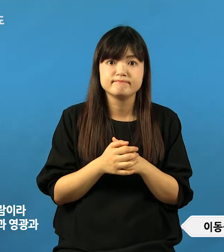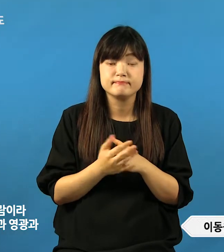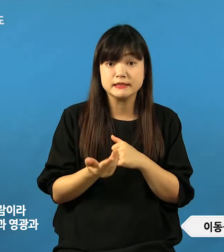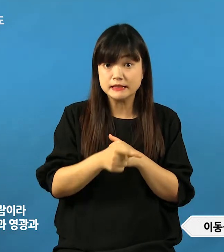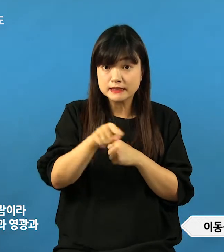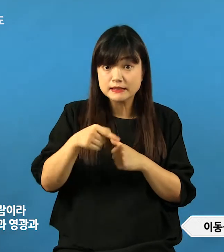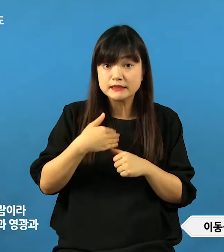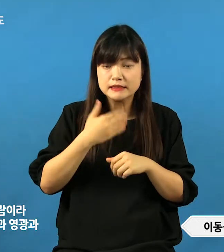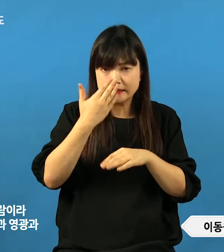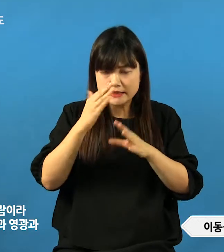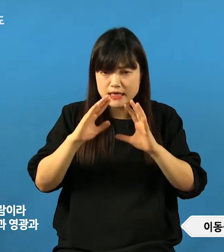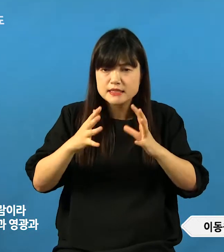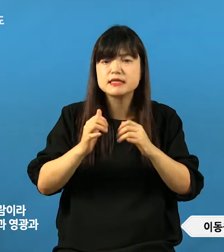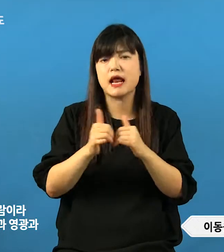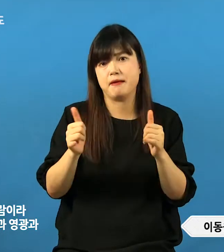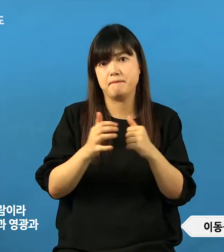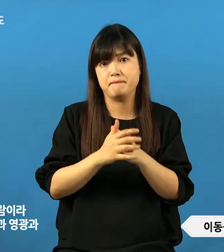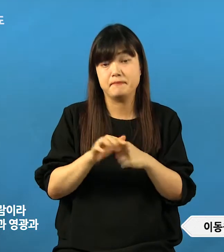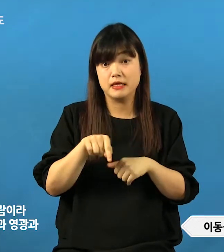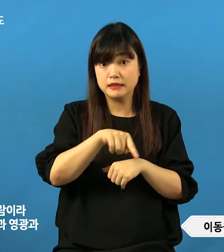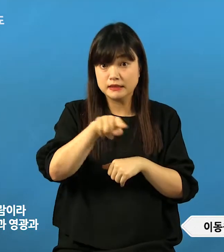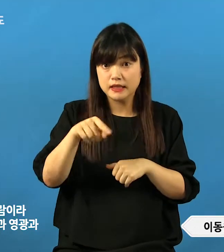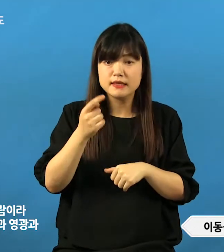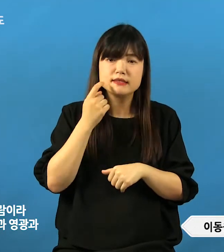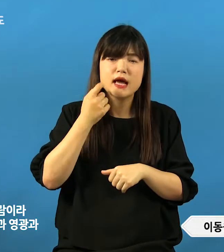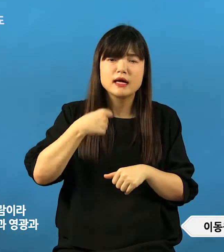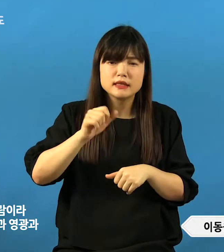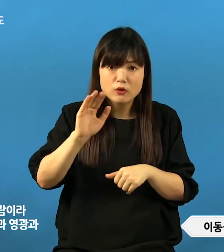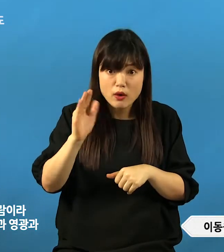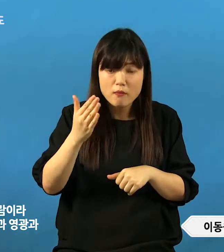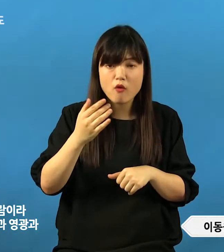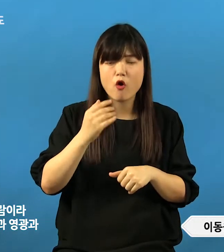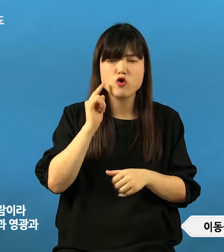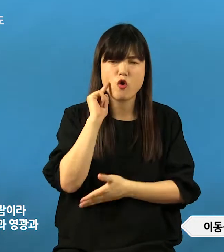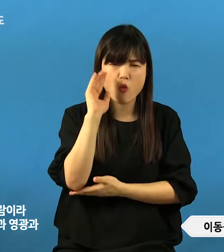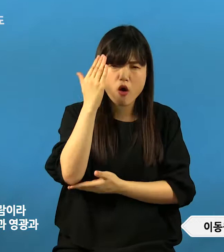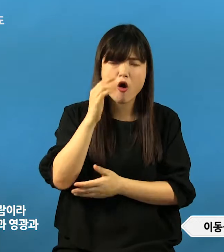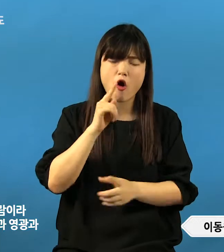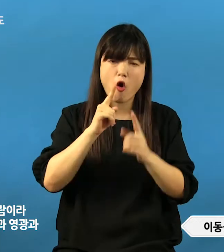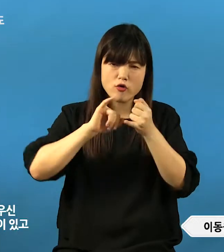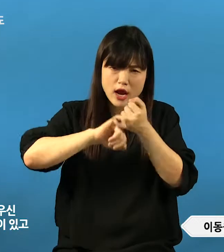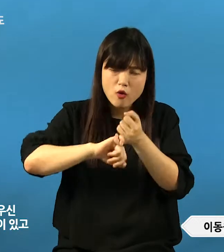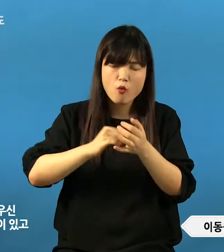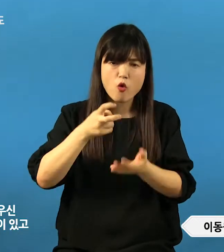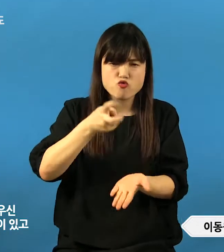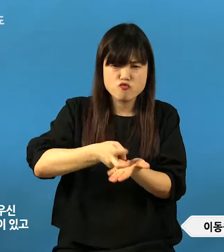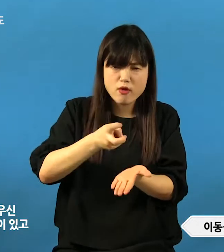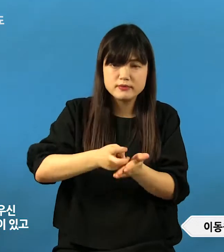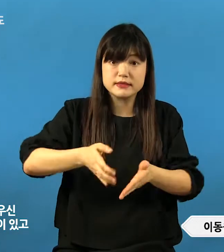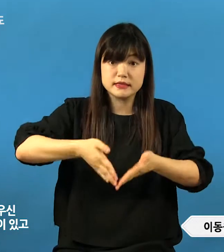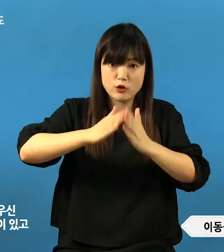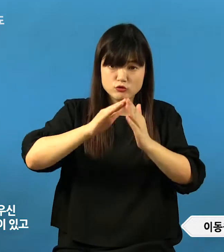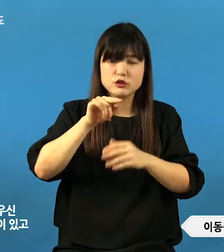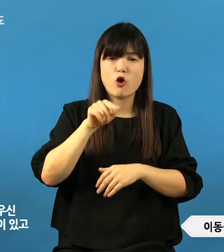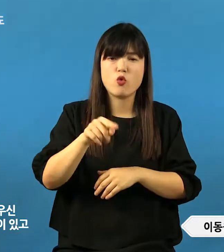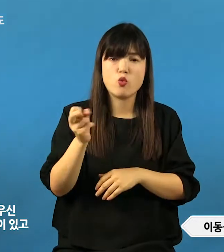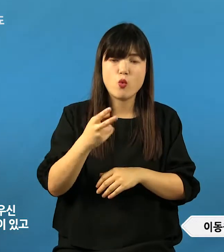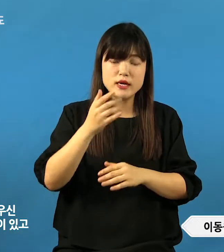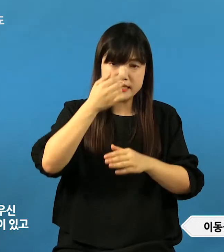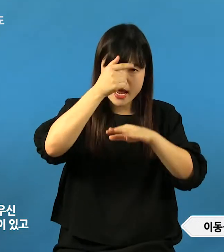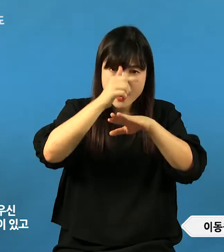시작. 그들은 이스라엘 사람이라. 그들에게는 양자됨과 영광과 언약들과 율법을 세우신